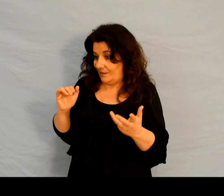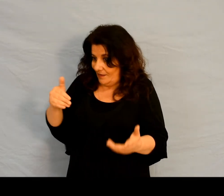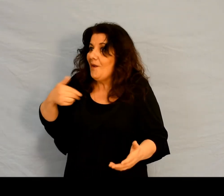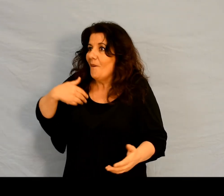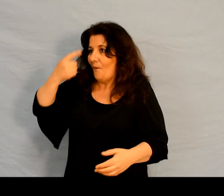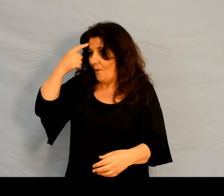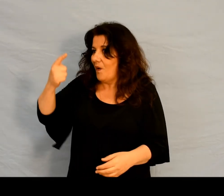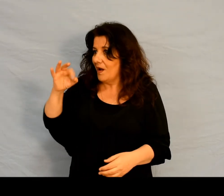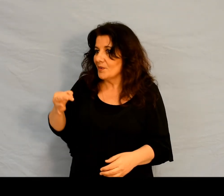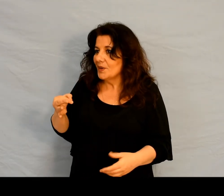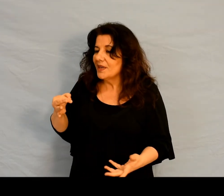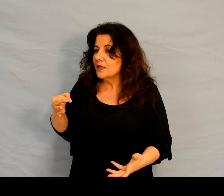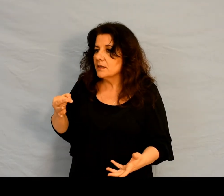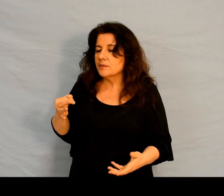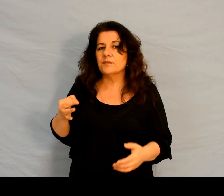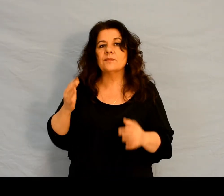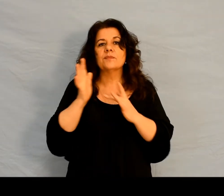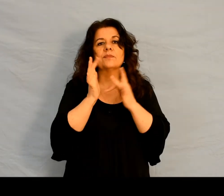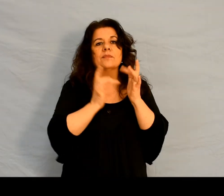Jésus lui dit, « Tu le vois,